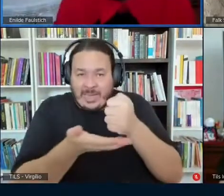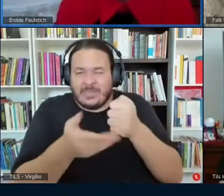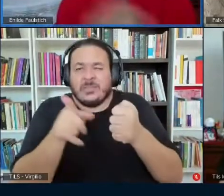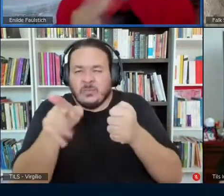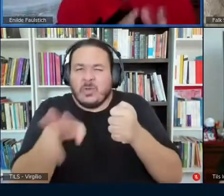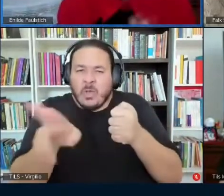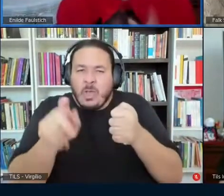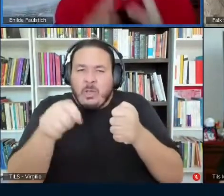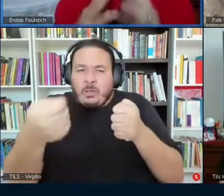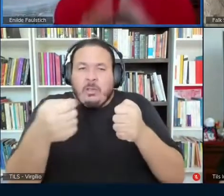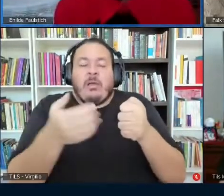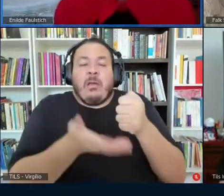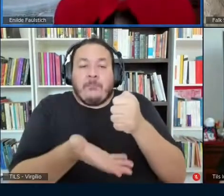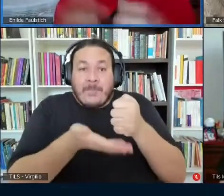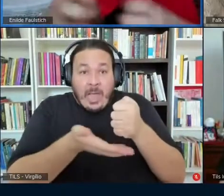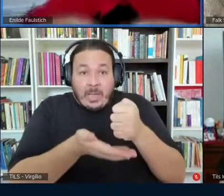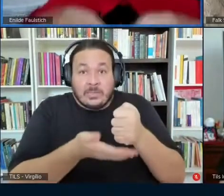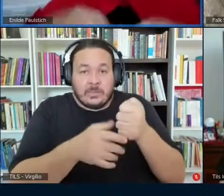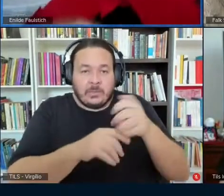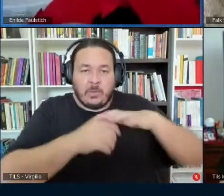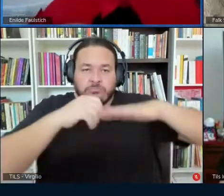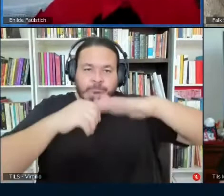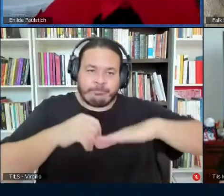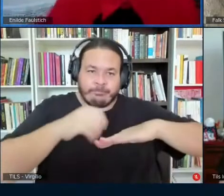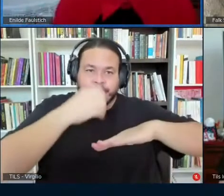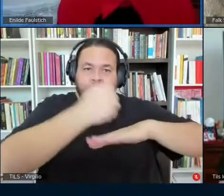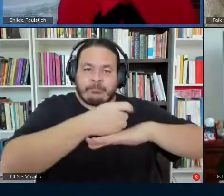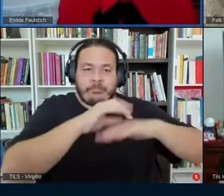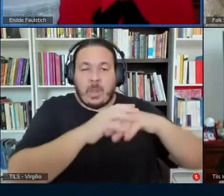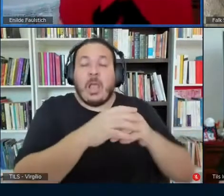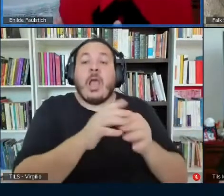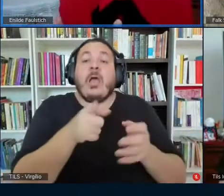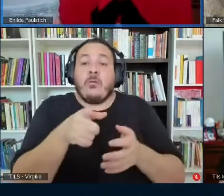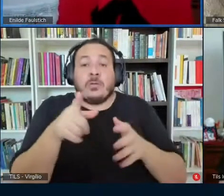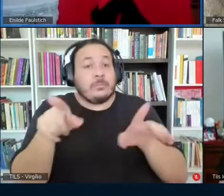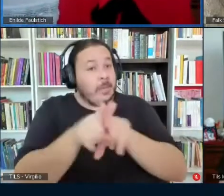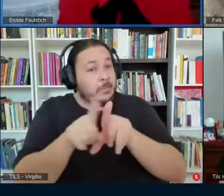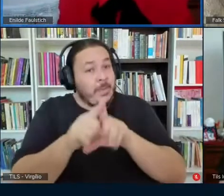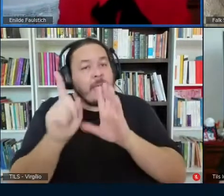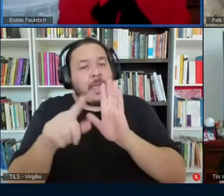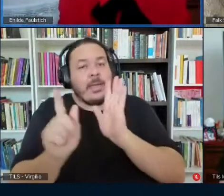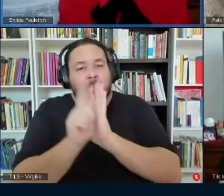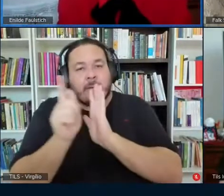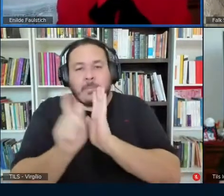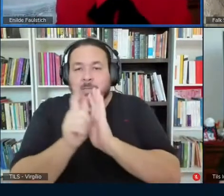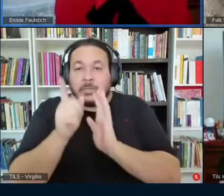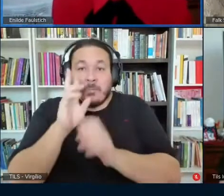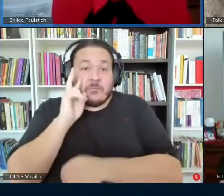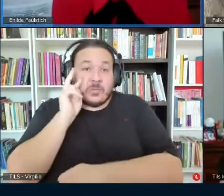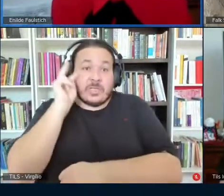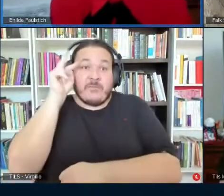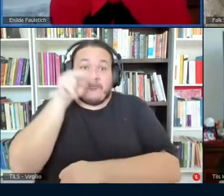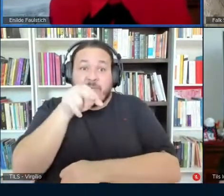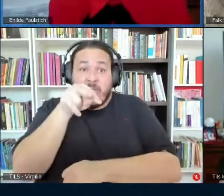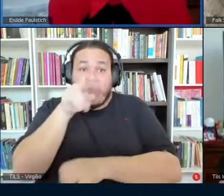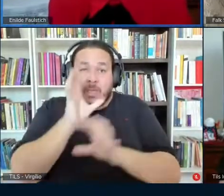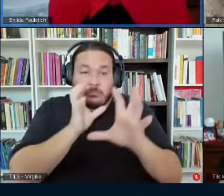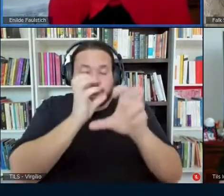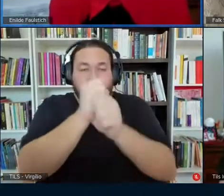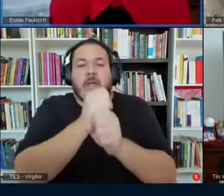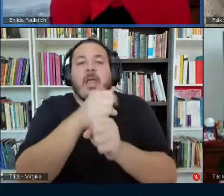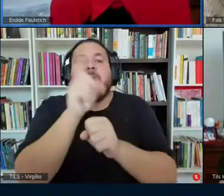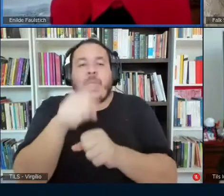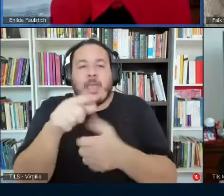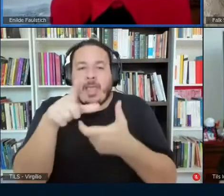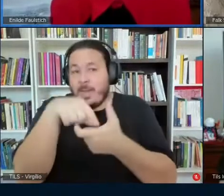etc., quando vocês estão também na gramática, mas isso vai aparecer, vocês enxergam diretamente ao léxico, porque, você